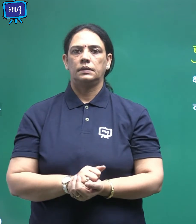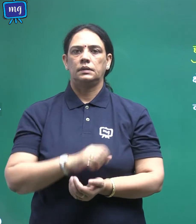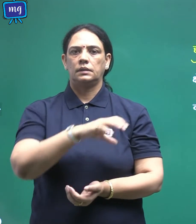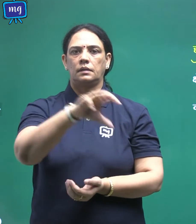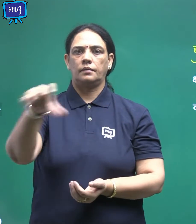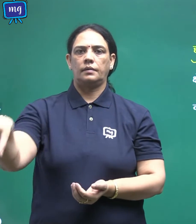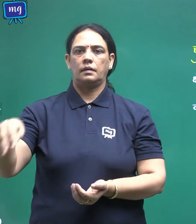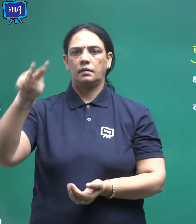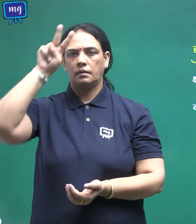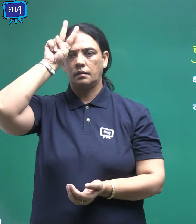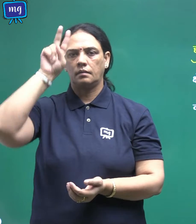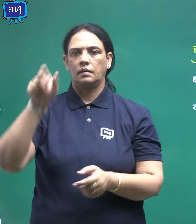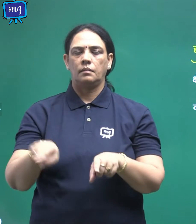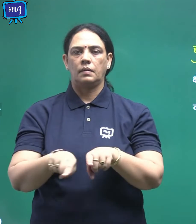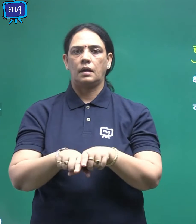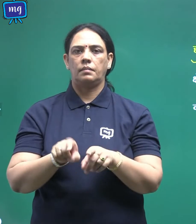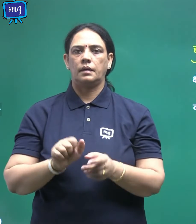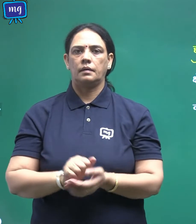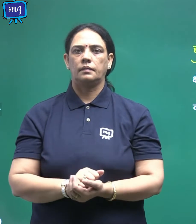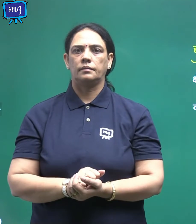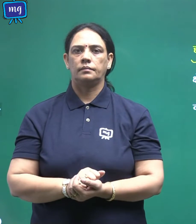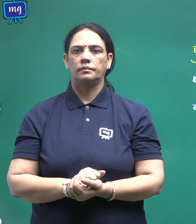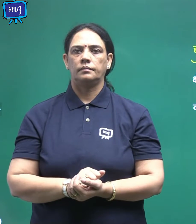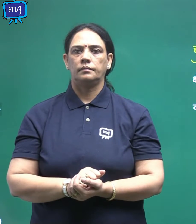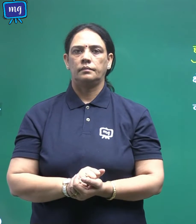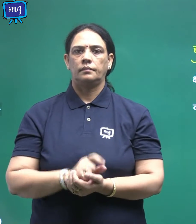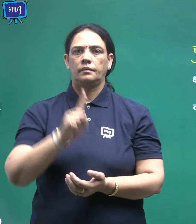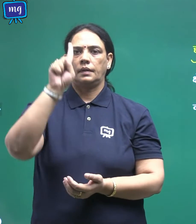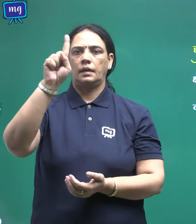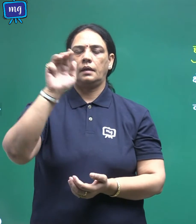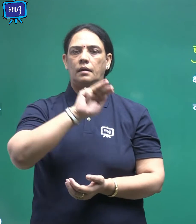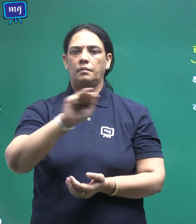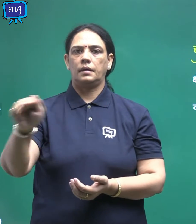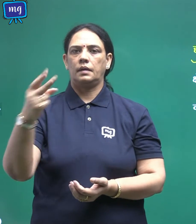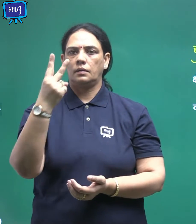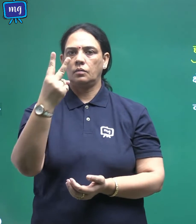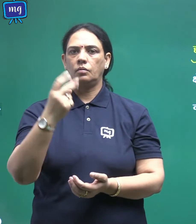क्षेत्रफल बराबर 1/2